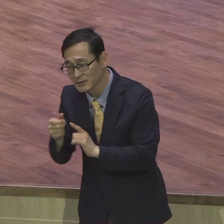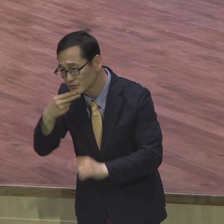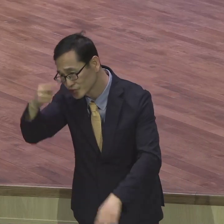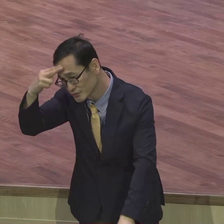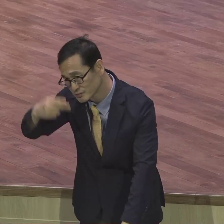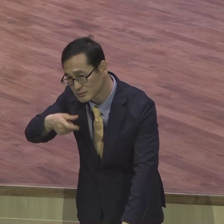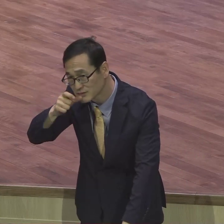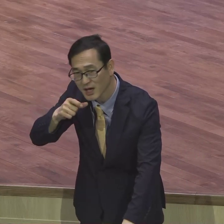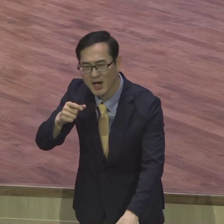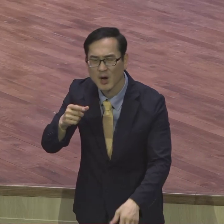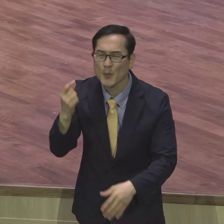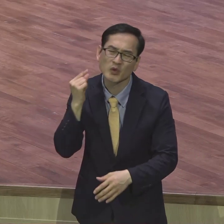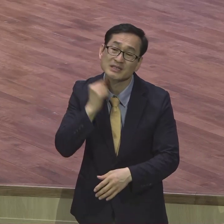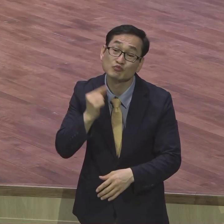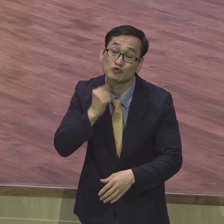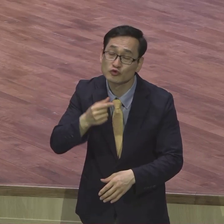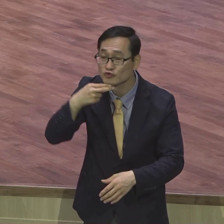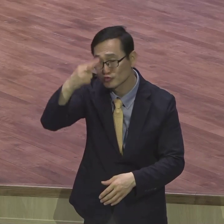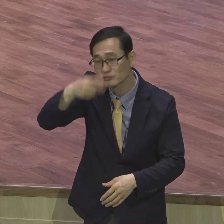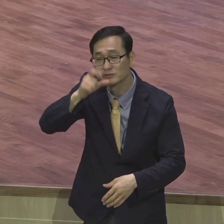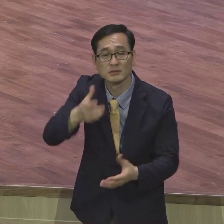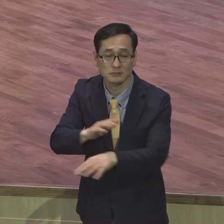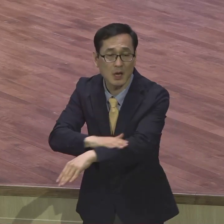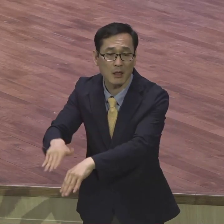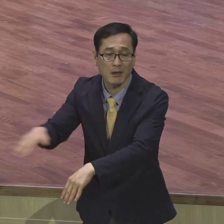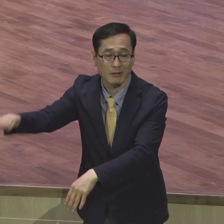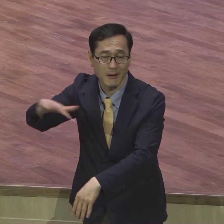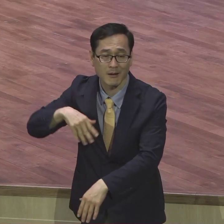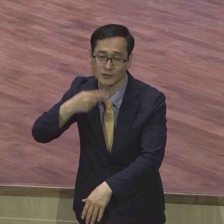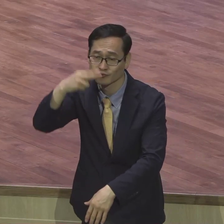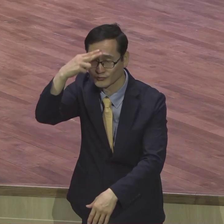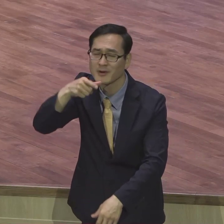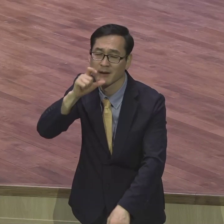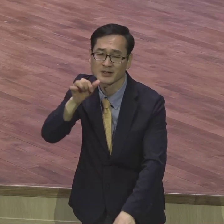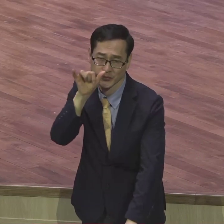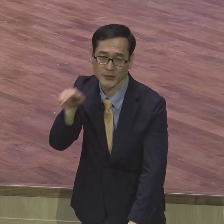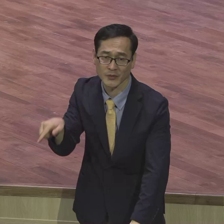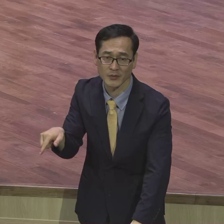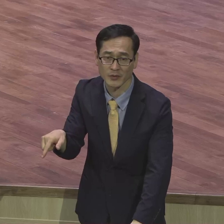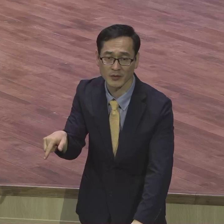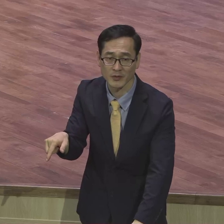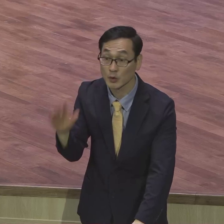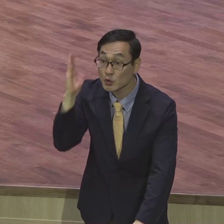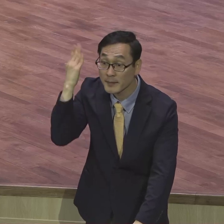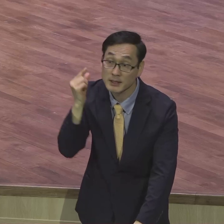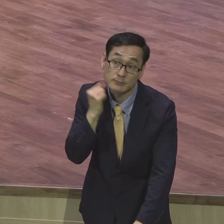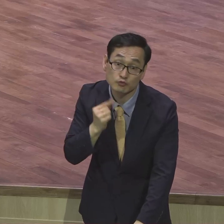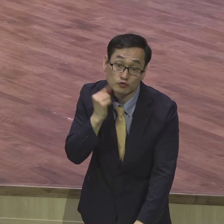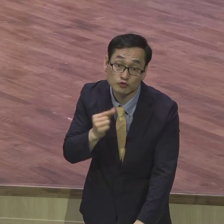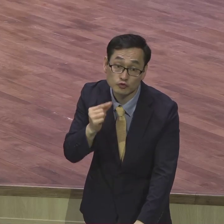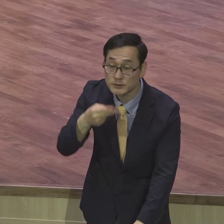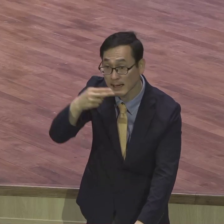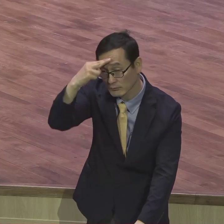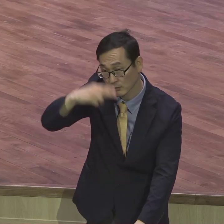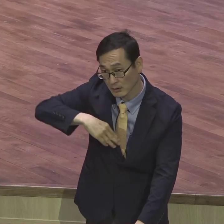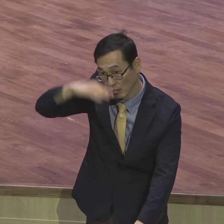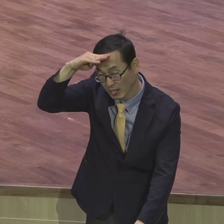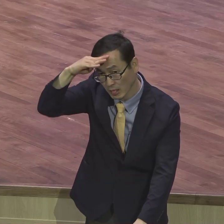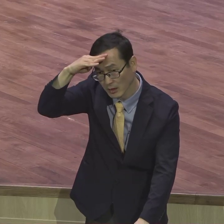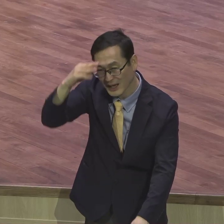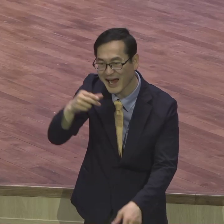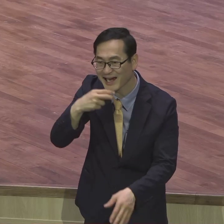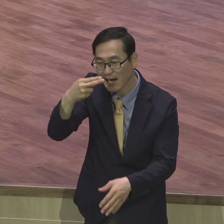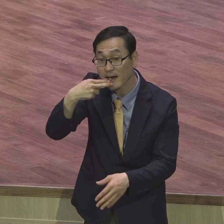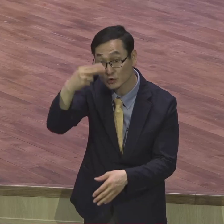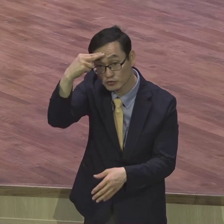그러니까 알코올 중독자 지금도 마찬가지 신부들 알코올 중독자 치유센터가 있어요. 지금도